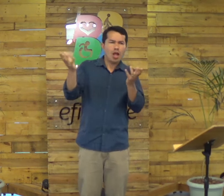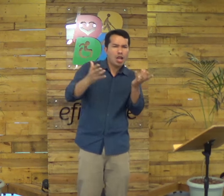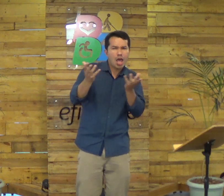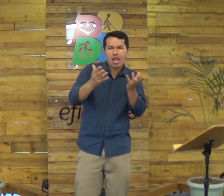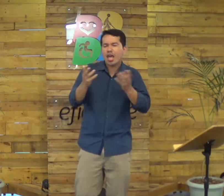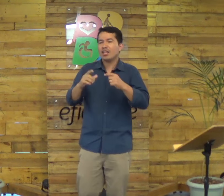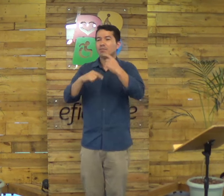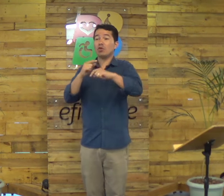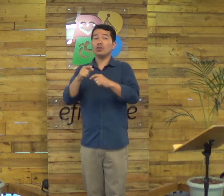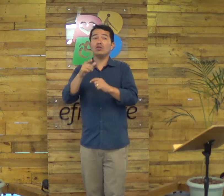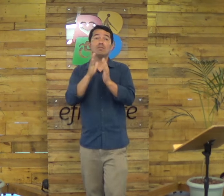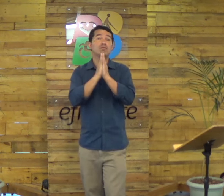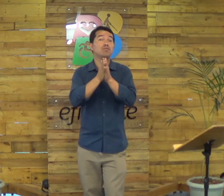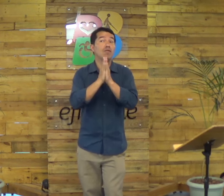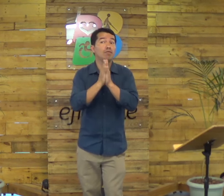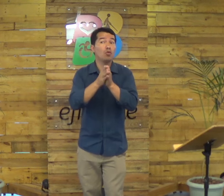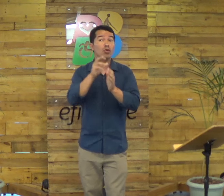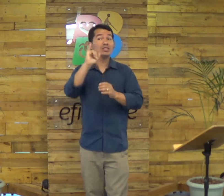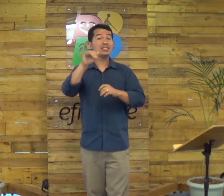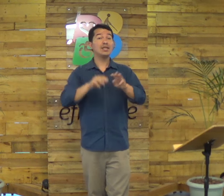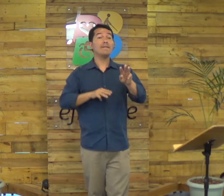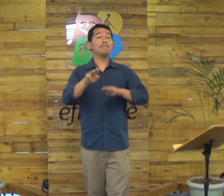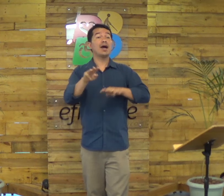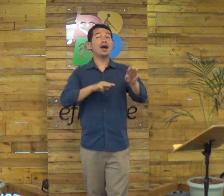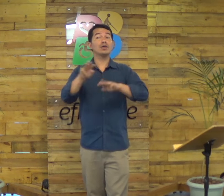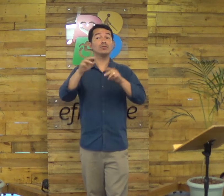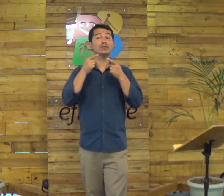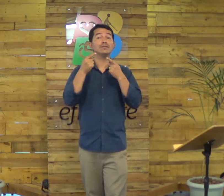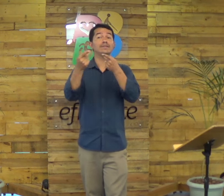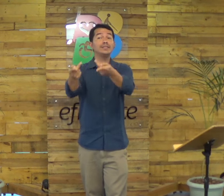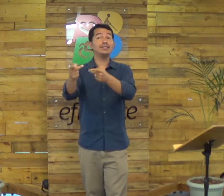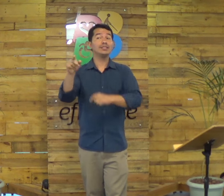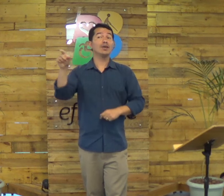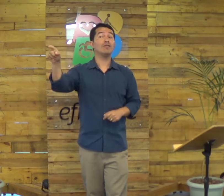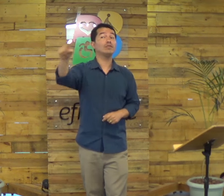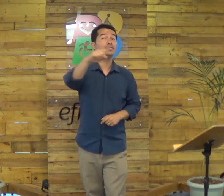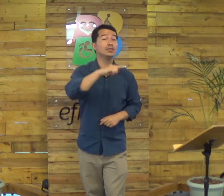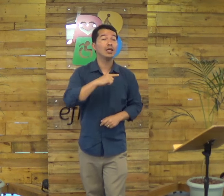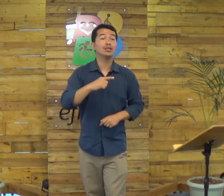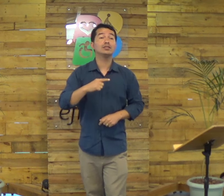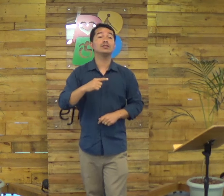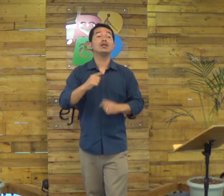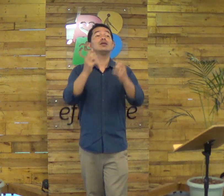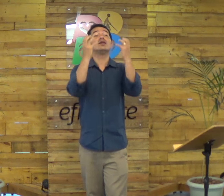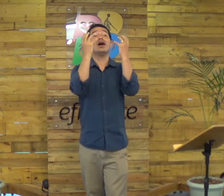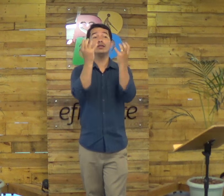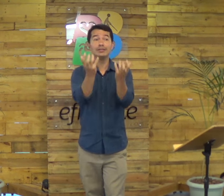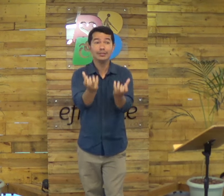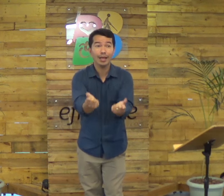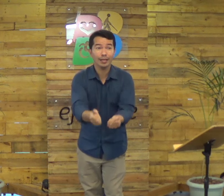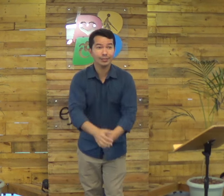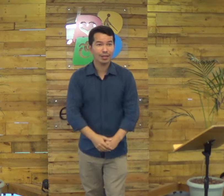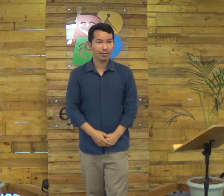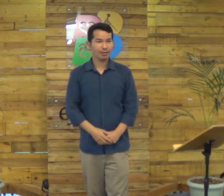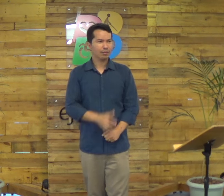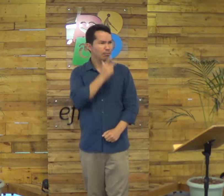não, porque eu, isso e aquilo, ó, se Marcos visitar vocês, aceitam.